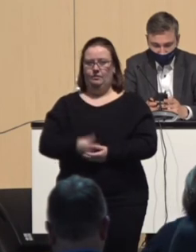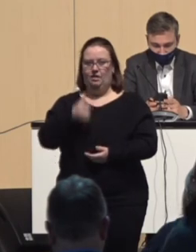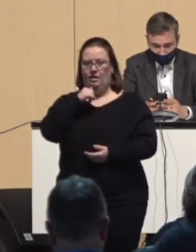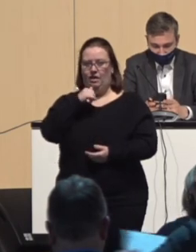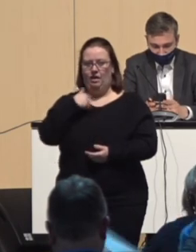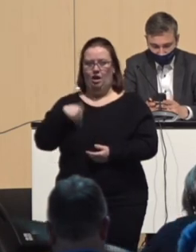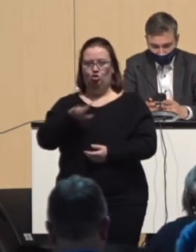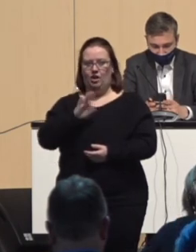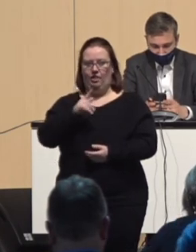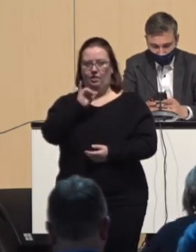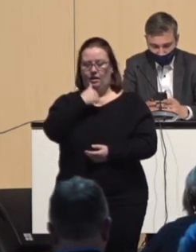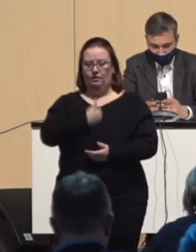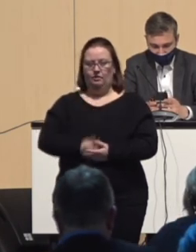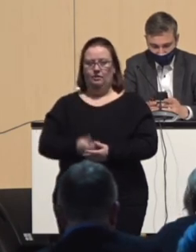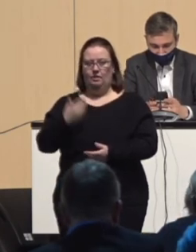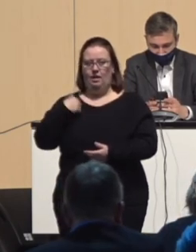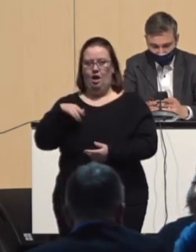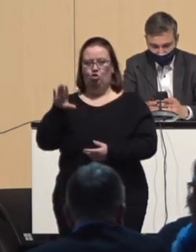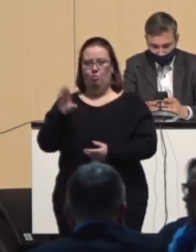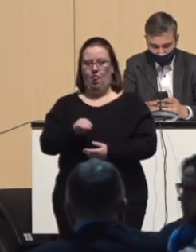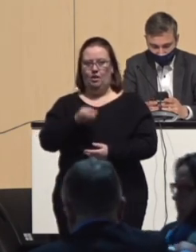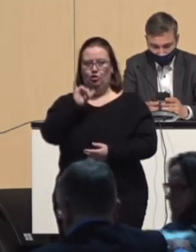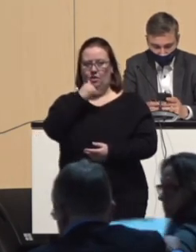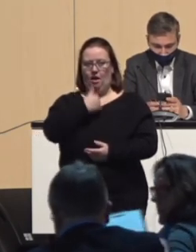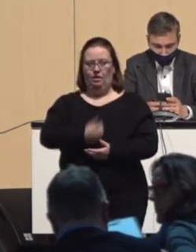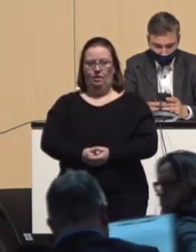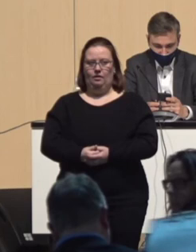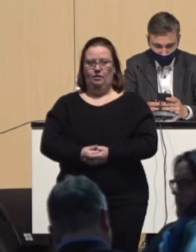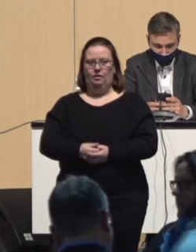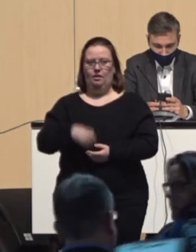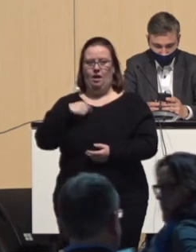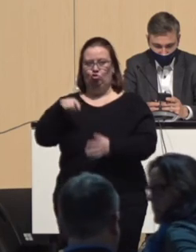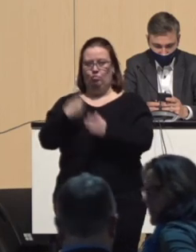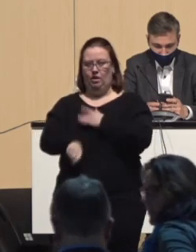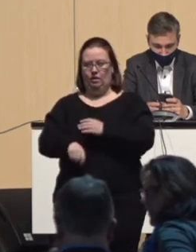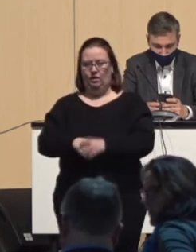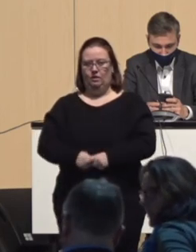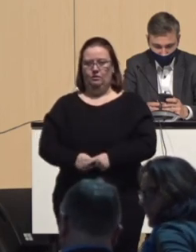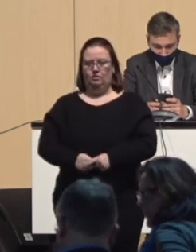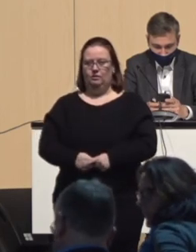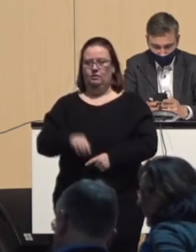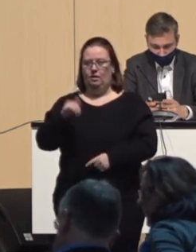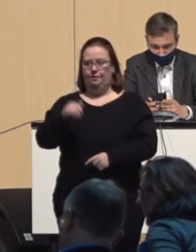Schlick, Herr Schmählich, Herr Schmidt,